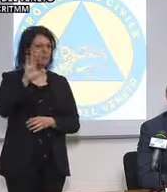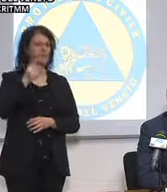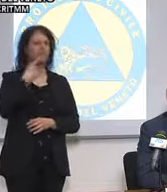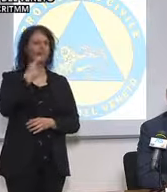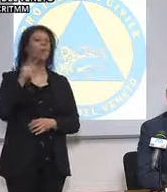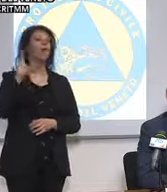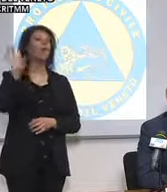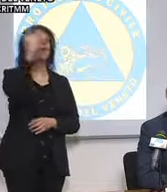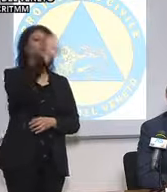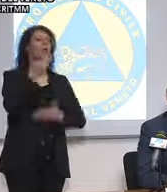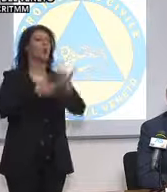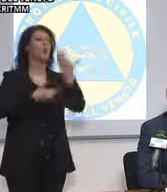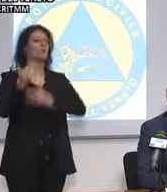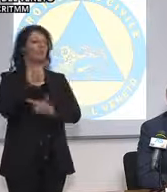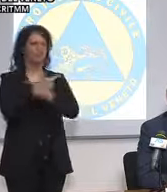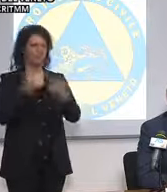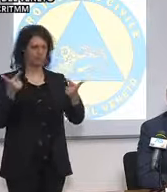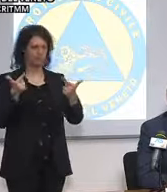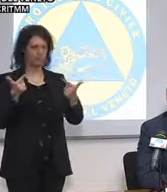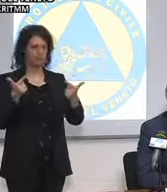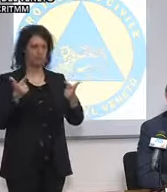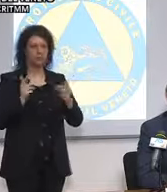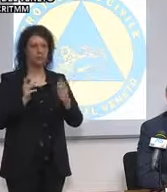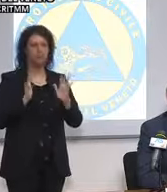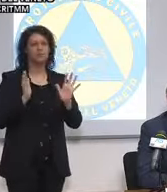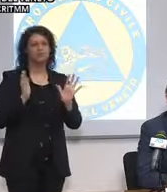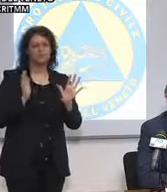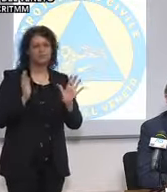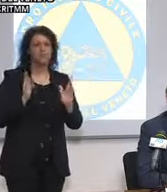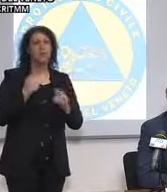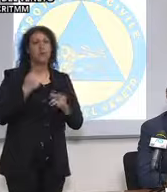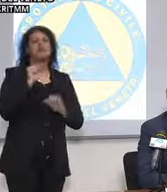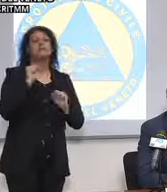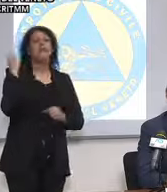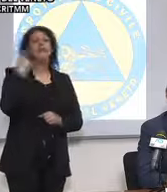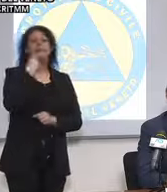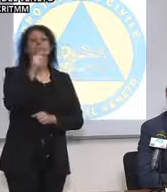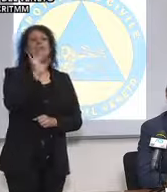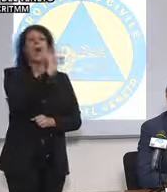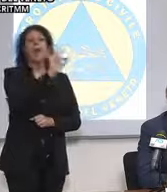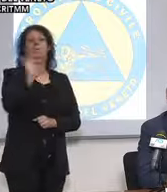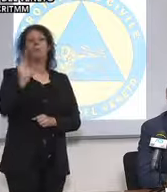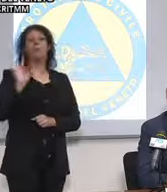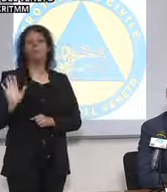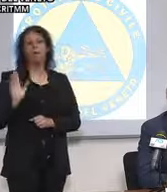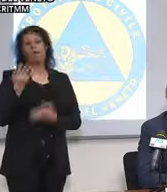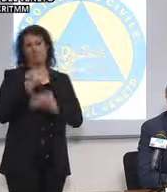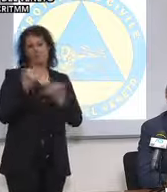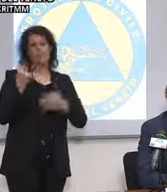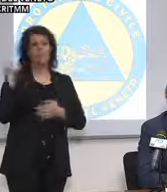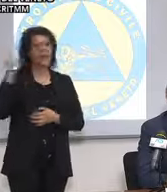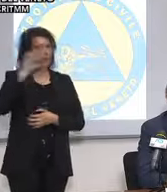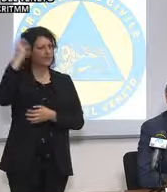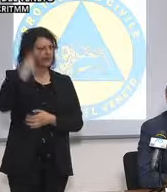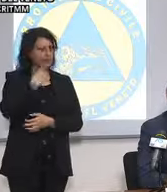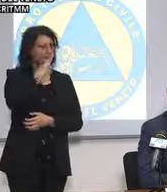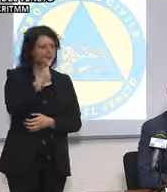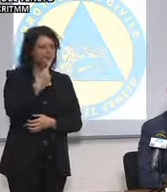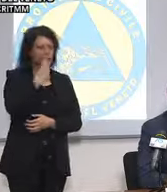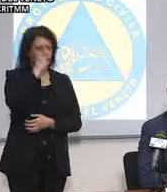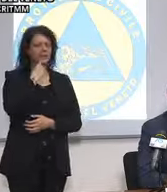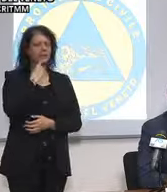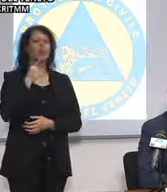dici nel mucchio, non mi va bene. Puoi dire alcune regioni, allora bene. Ma siccome ho detto le regioni non vanno, noi i dati abbiamo sempre mandato